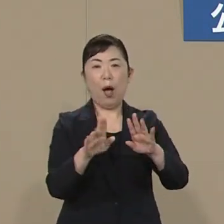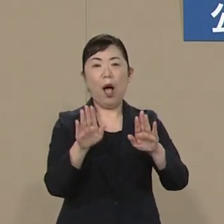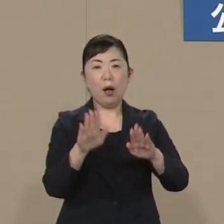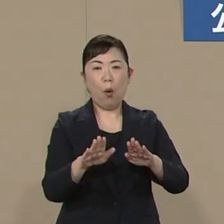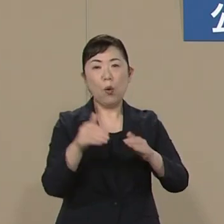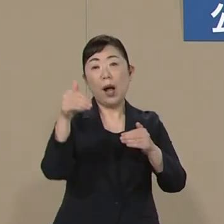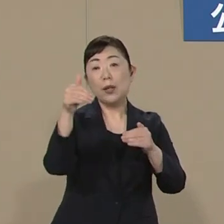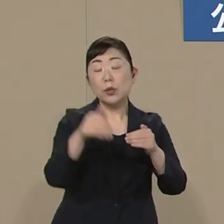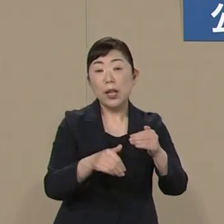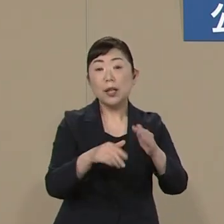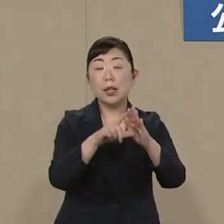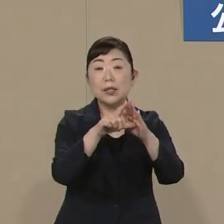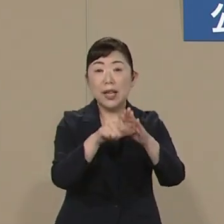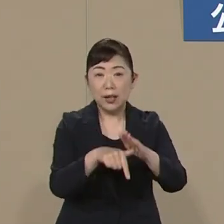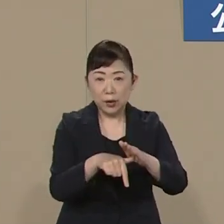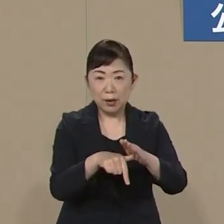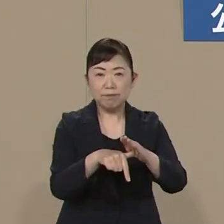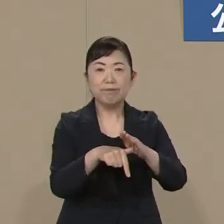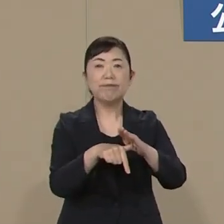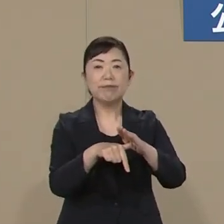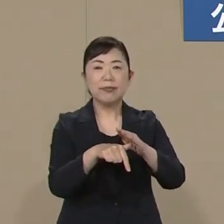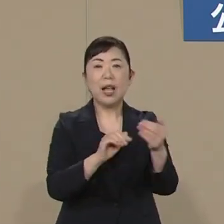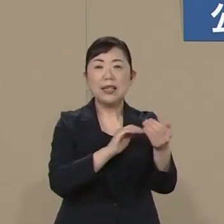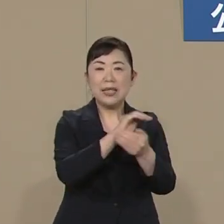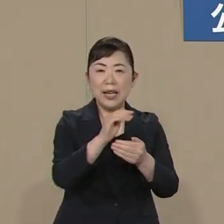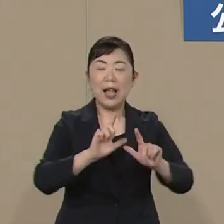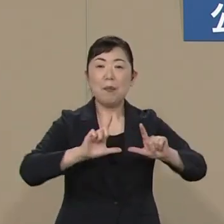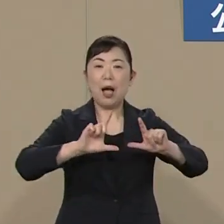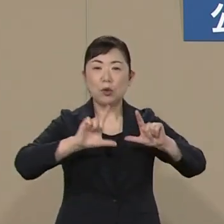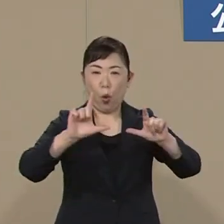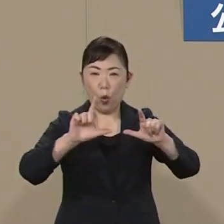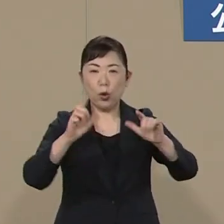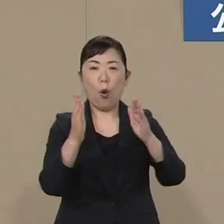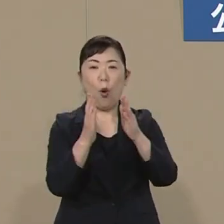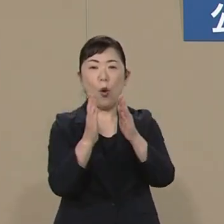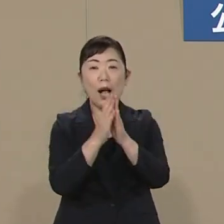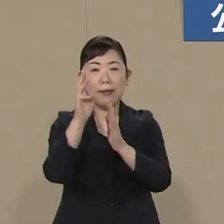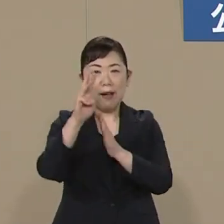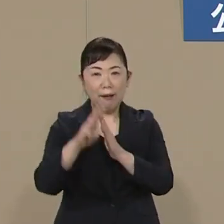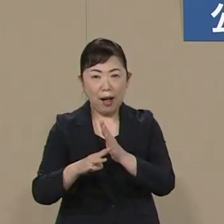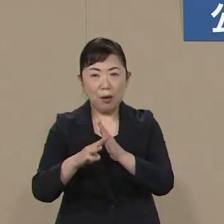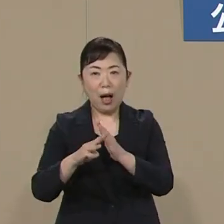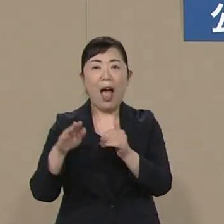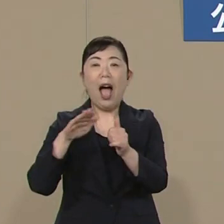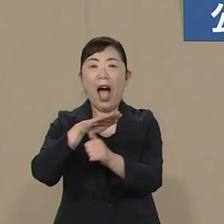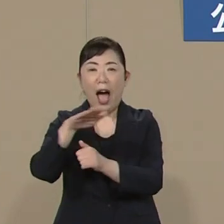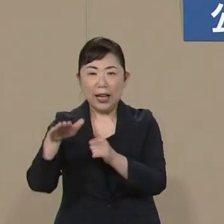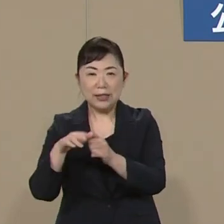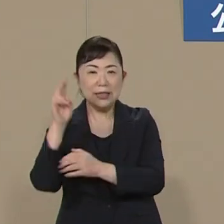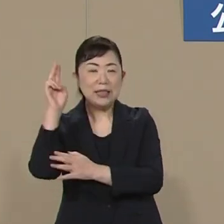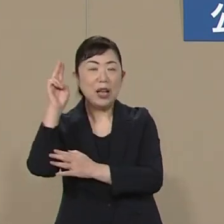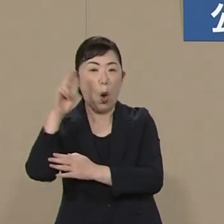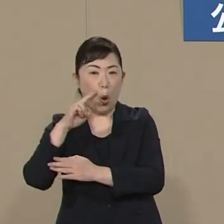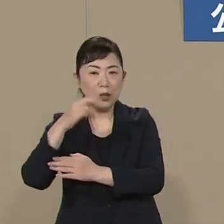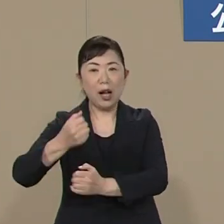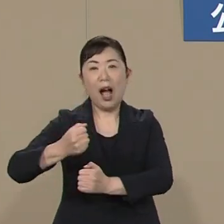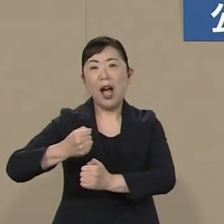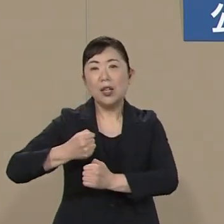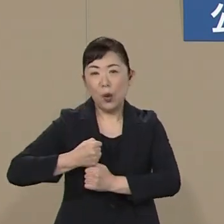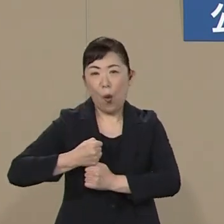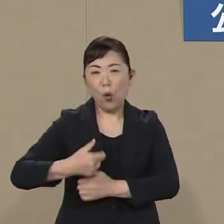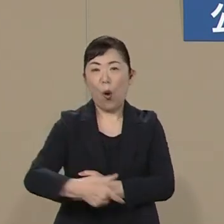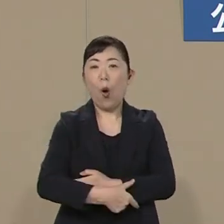公明党は今回の参議院選挙で埼玉東京神奈川愛知大阪